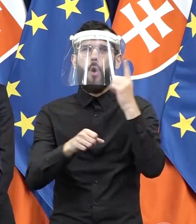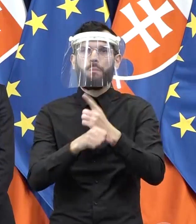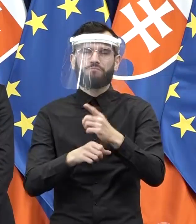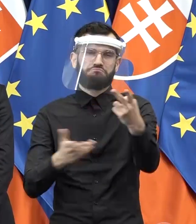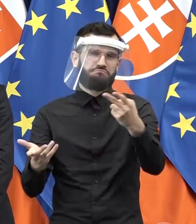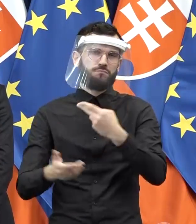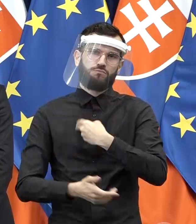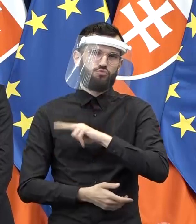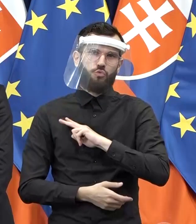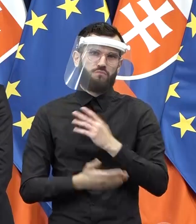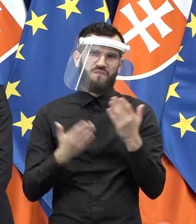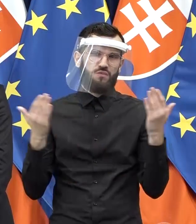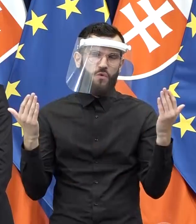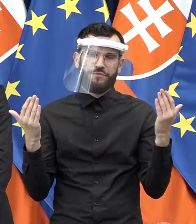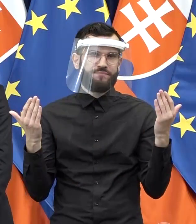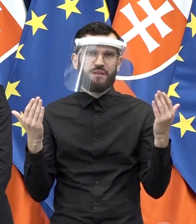zodpovednosti